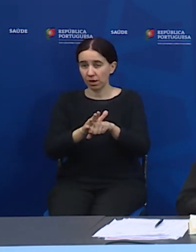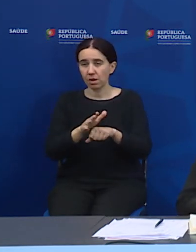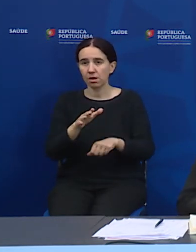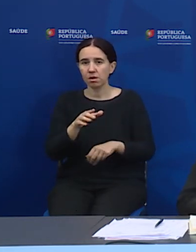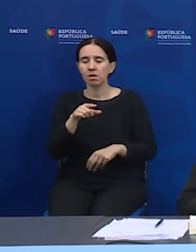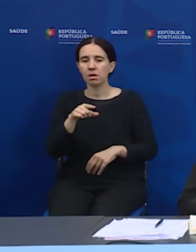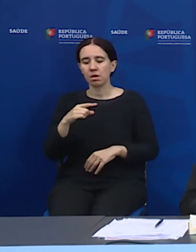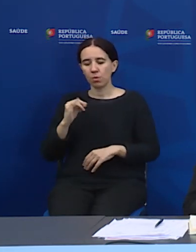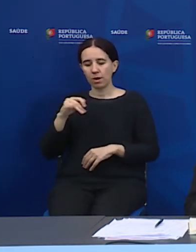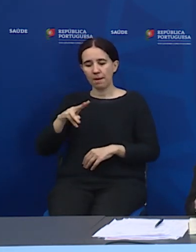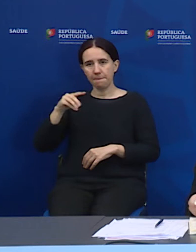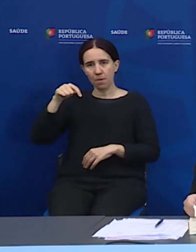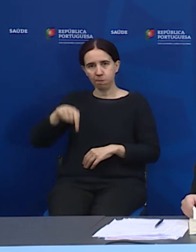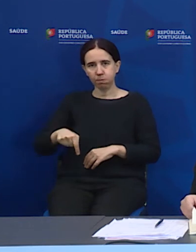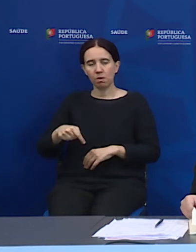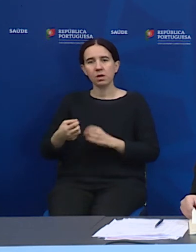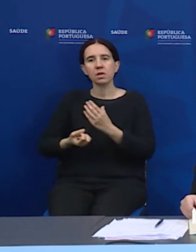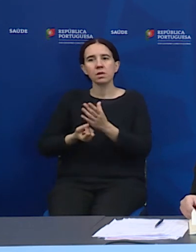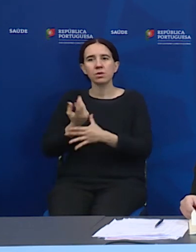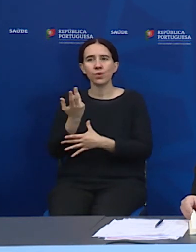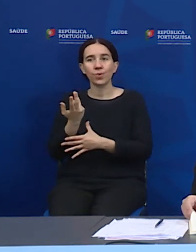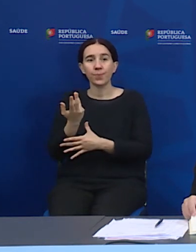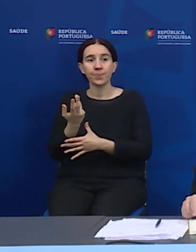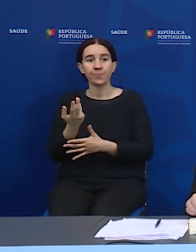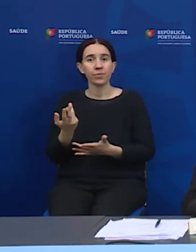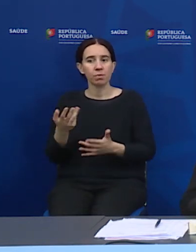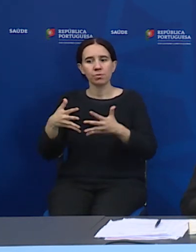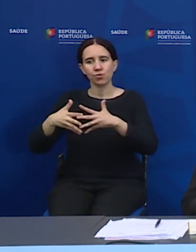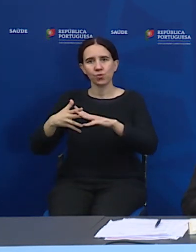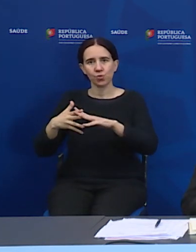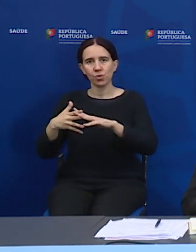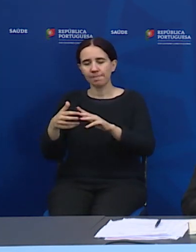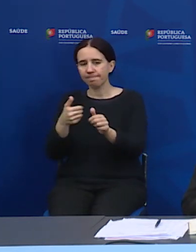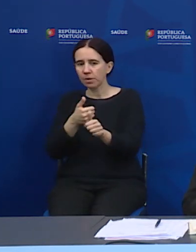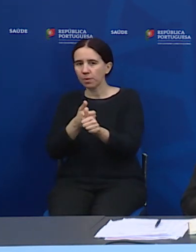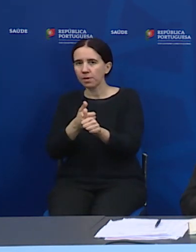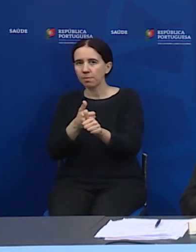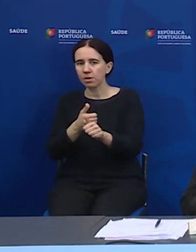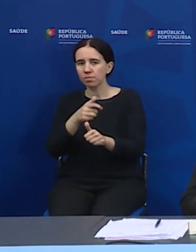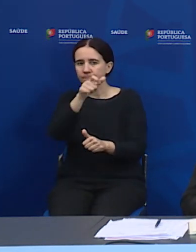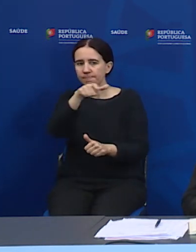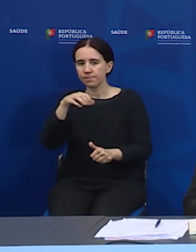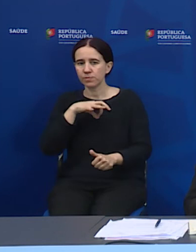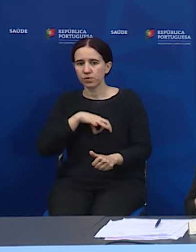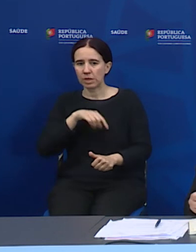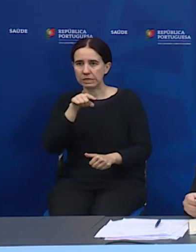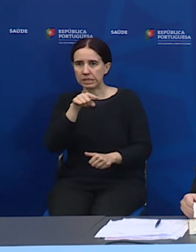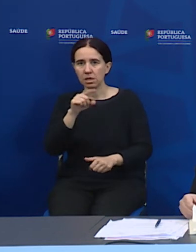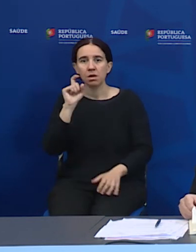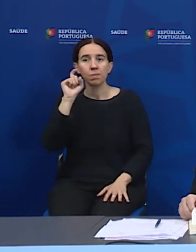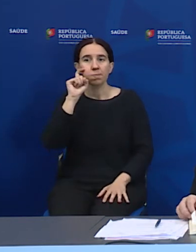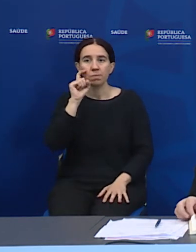lembro desde a primeira hora criou um uma estrutura de acompanhamento desses profissionais